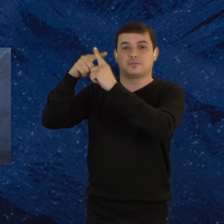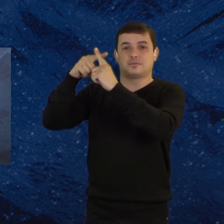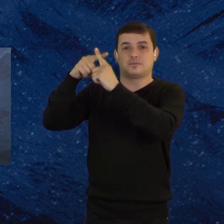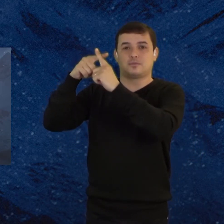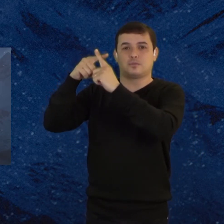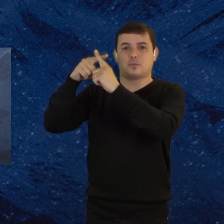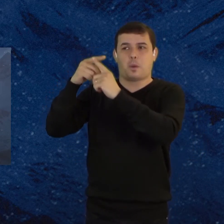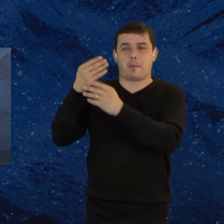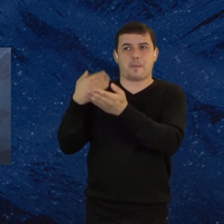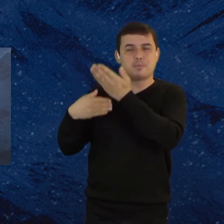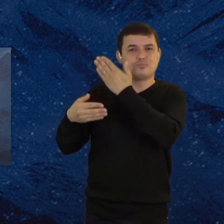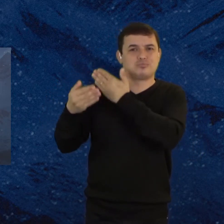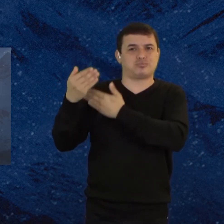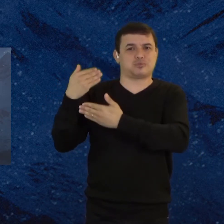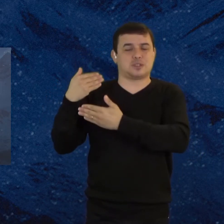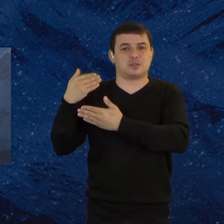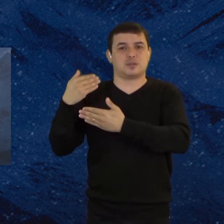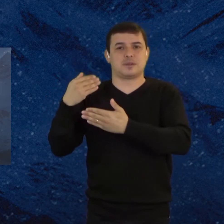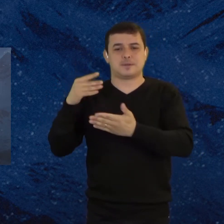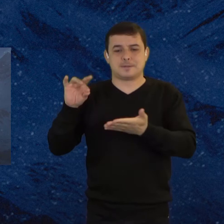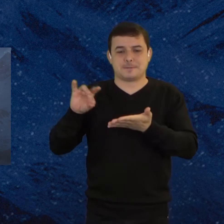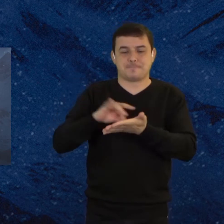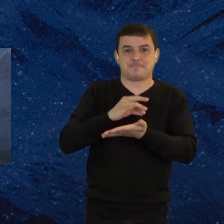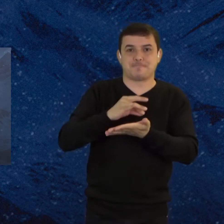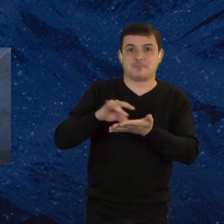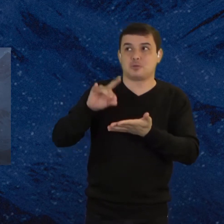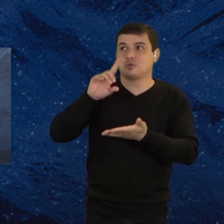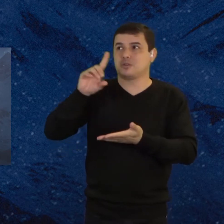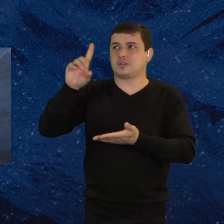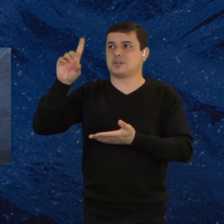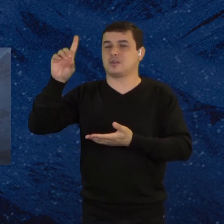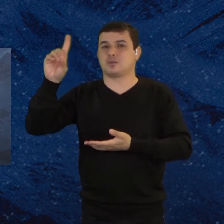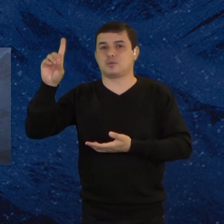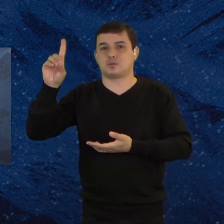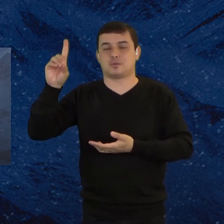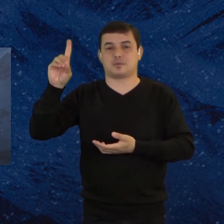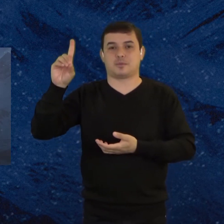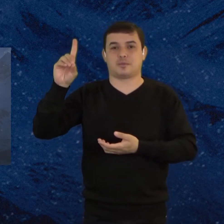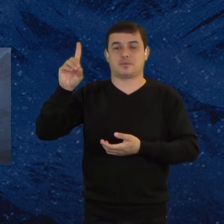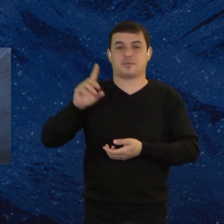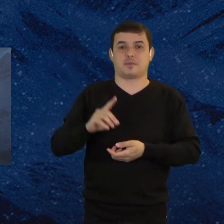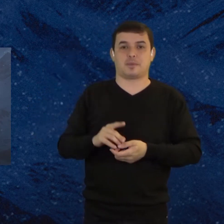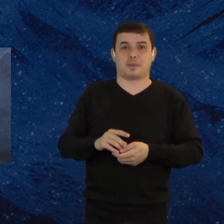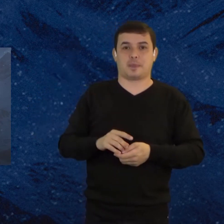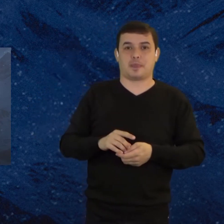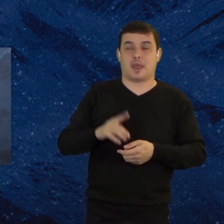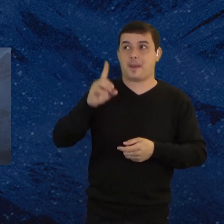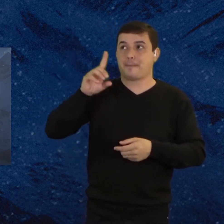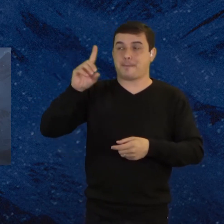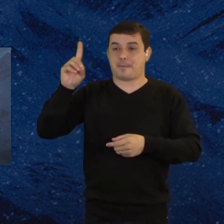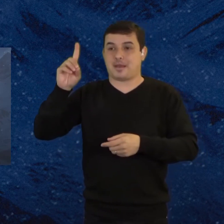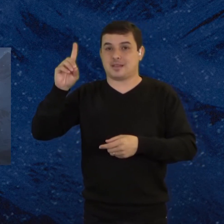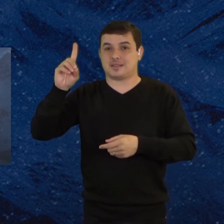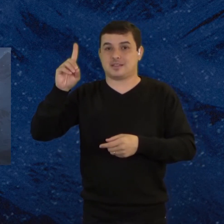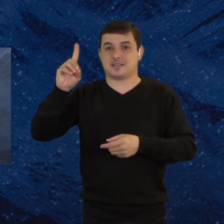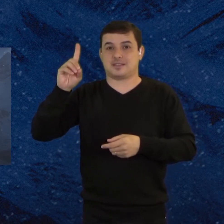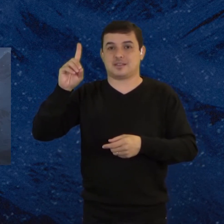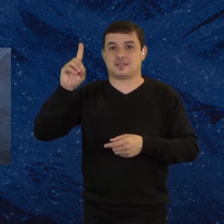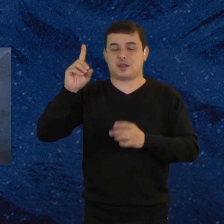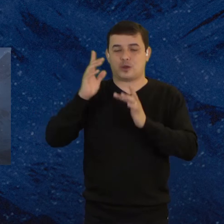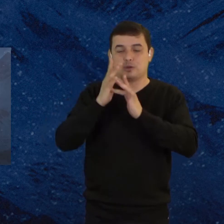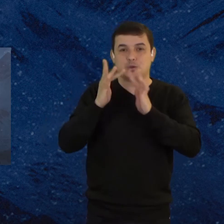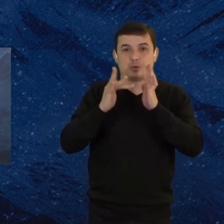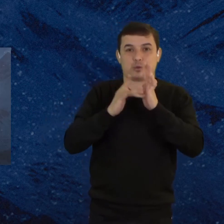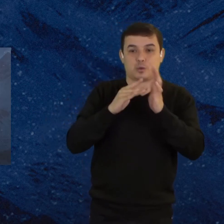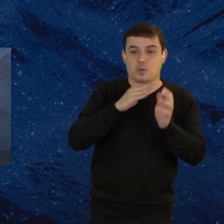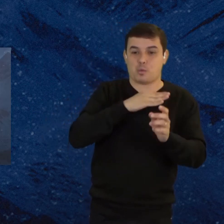Deus. Já pensou? E Ele fez uma obra para nos levar para perto dEle, para nos reconciliar com